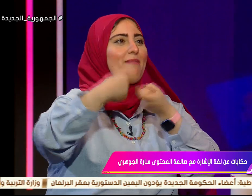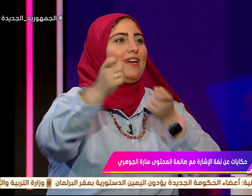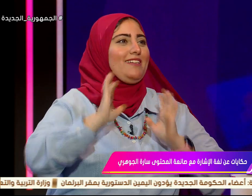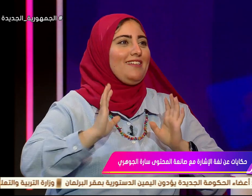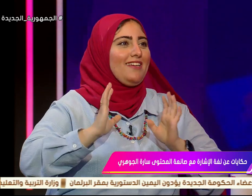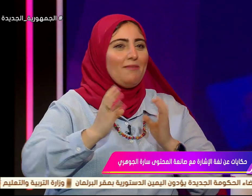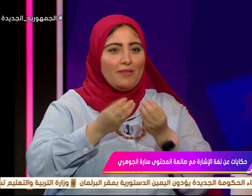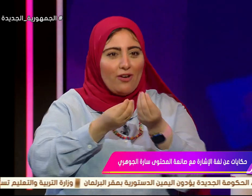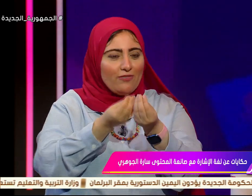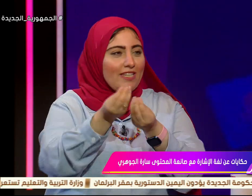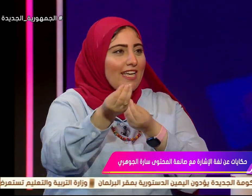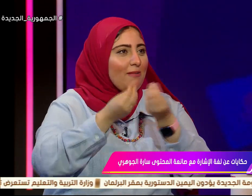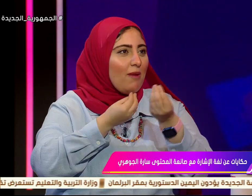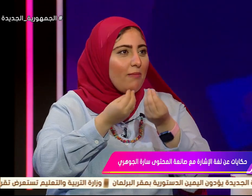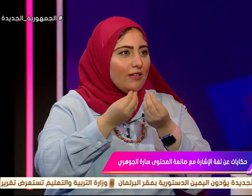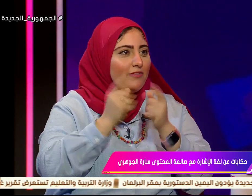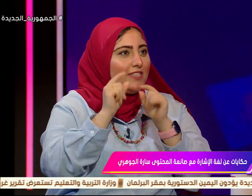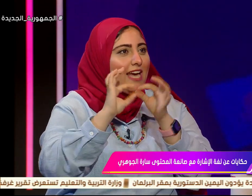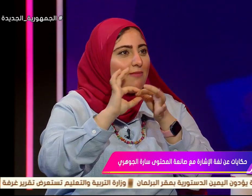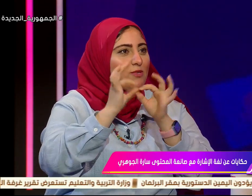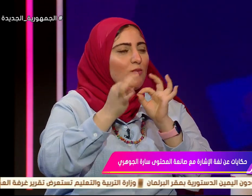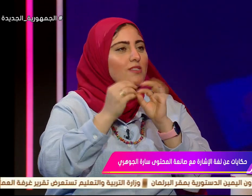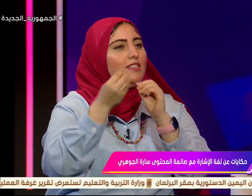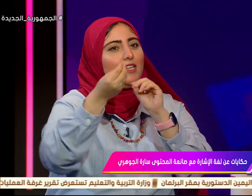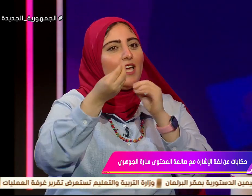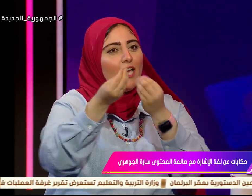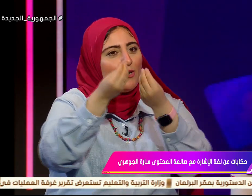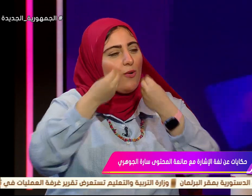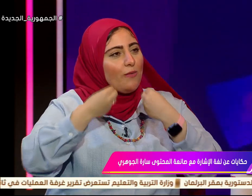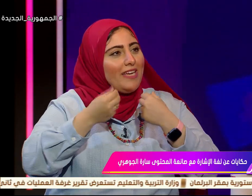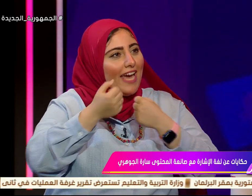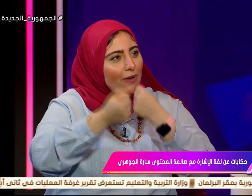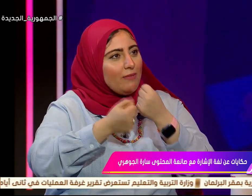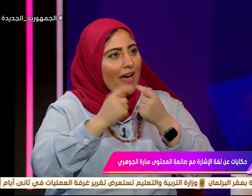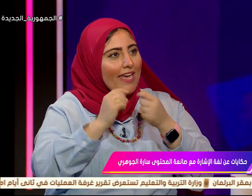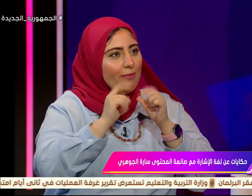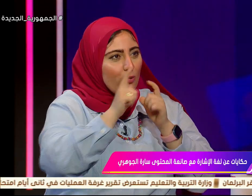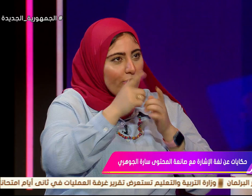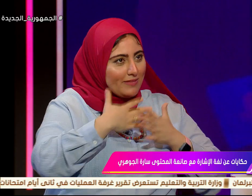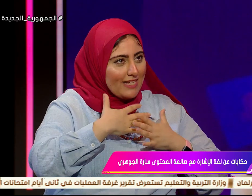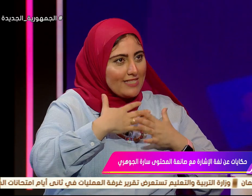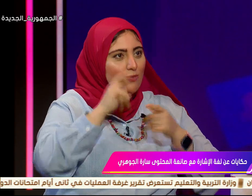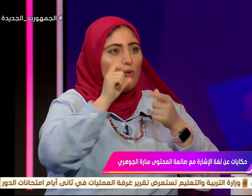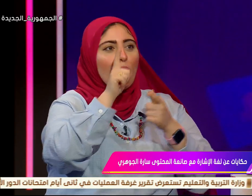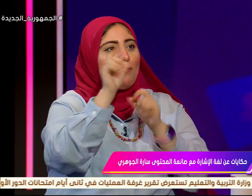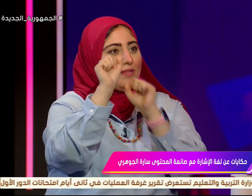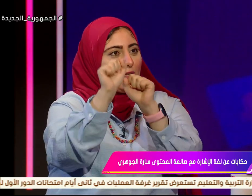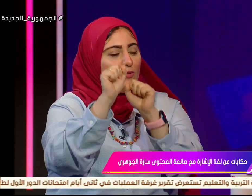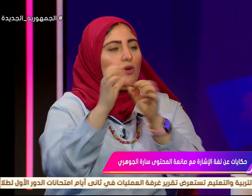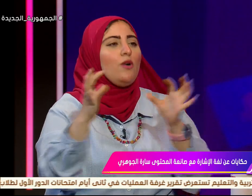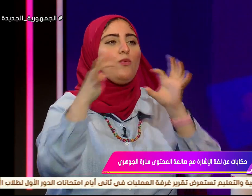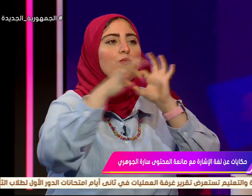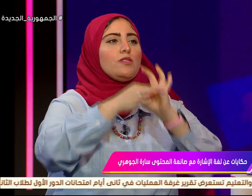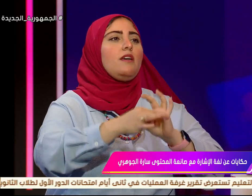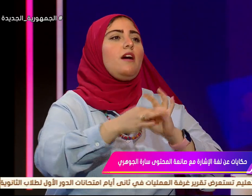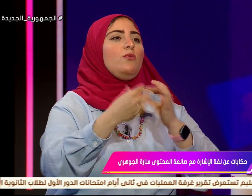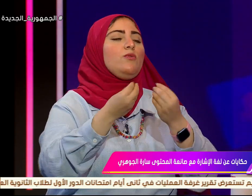بفهمك بنعرف نتكلم مع بعض، في همزه وصل ان هو بيحاول معايا باللغه بتاعتي واللغه بتاعته ونوصلها